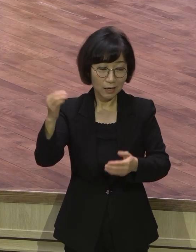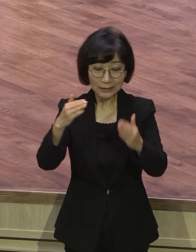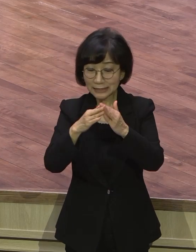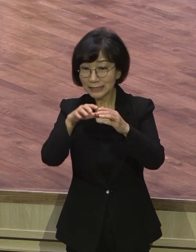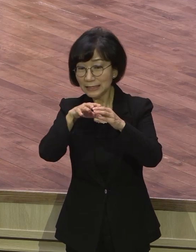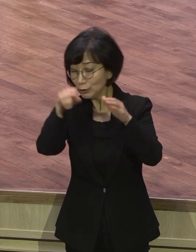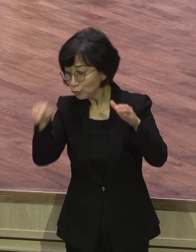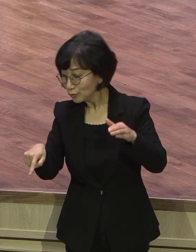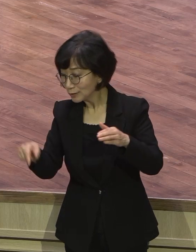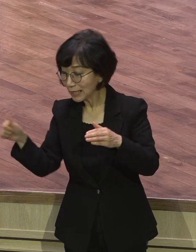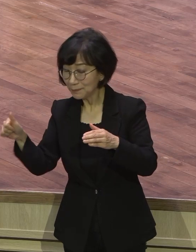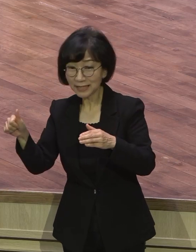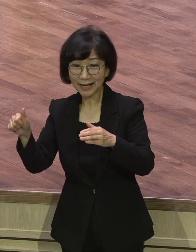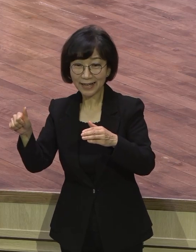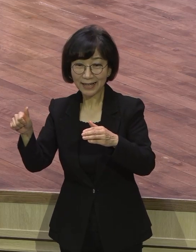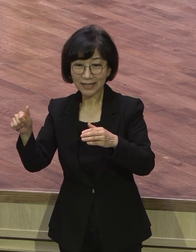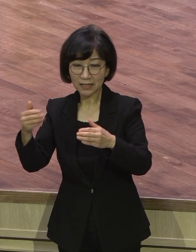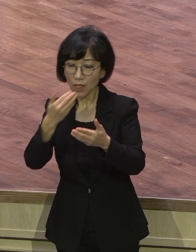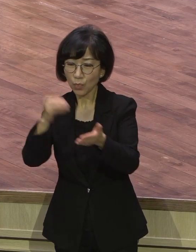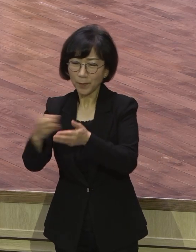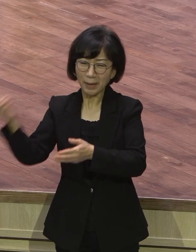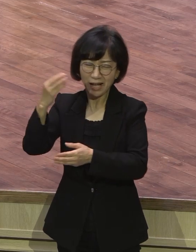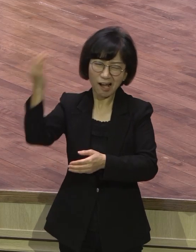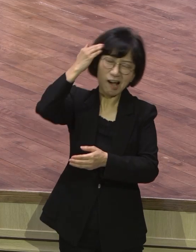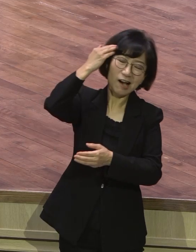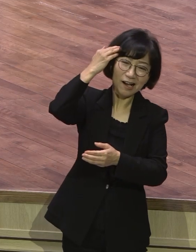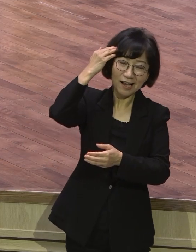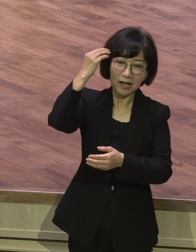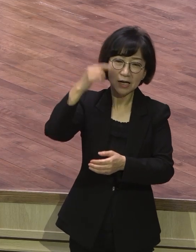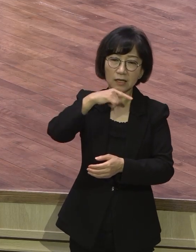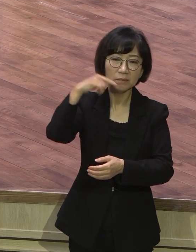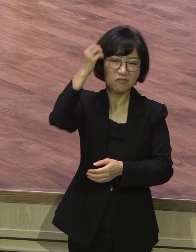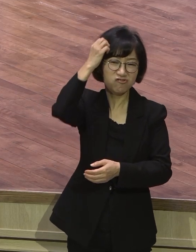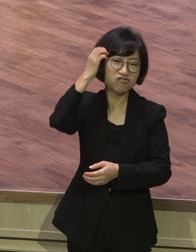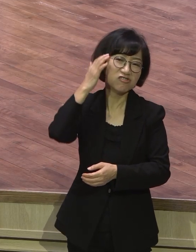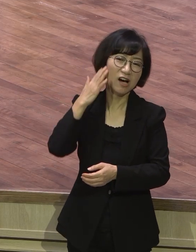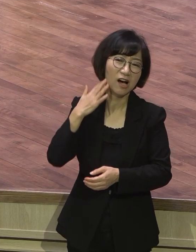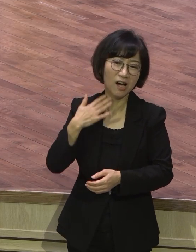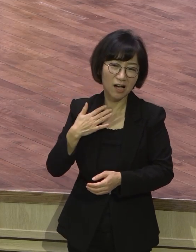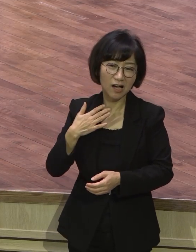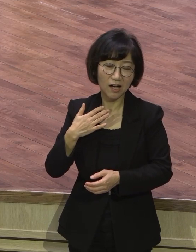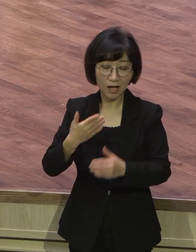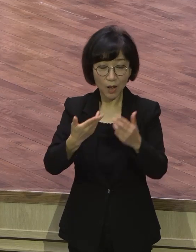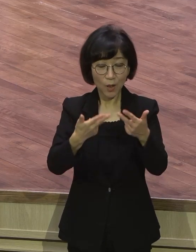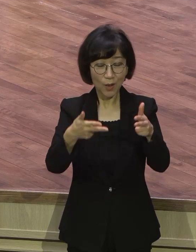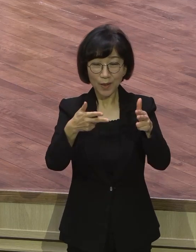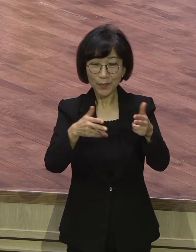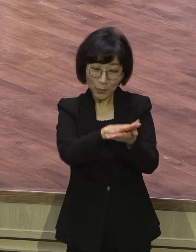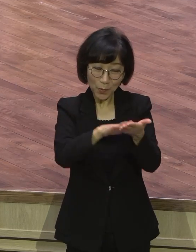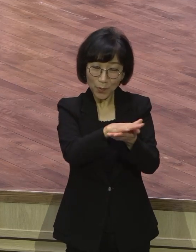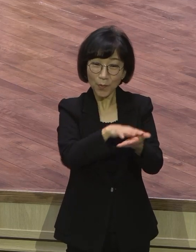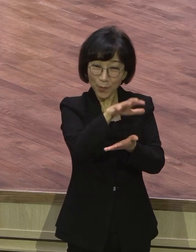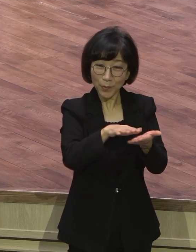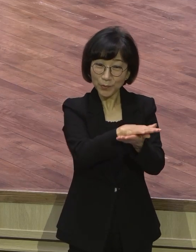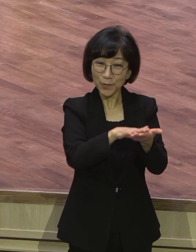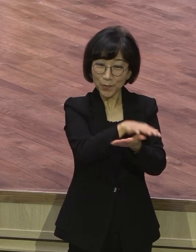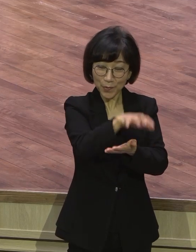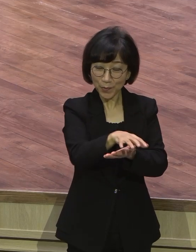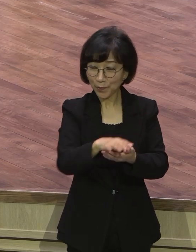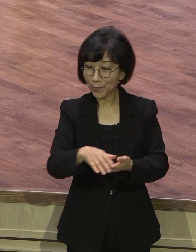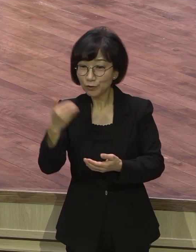돌에 맞아가지고 피투성이 돼있어요. 왜 그러냐 그러니까 어린이 놀이터에서 놀고 있는데 남자아이가 자기 딸을